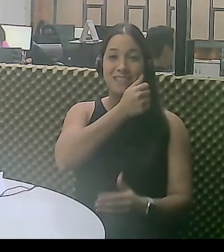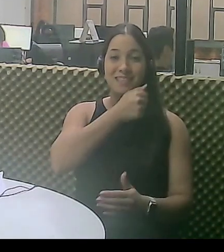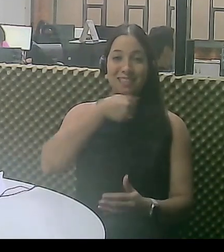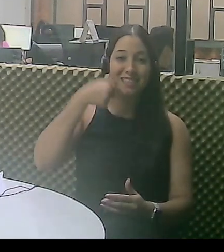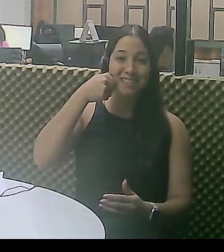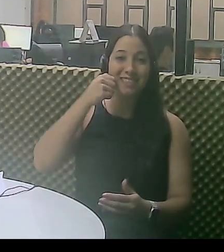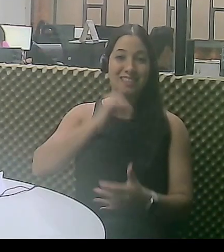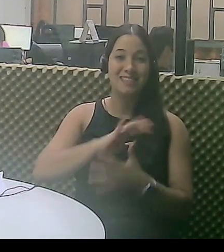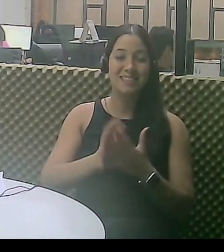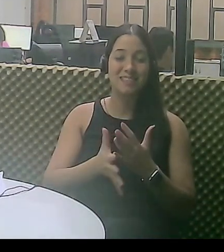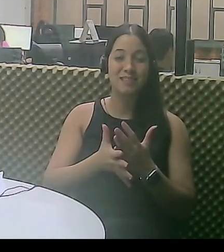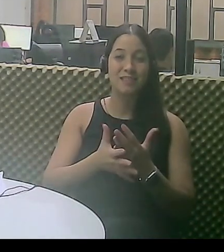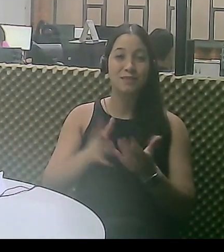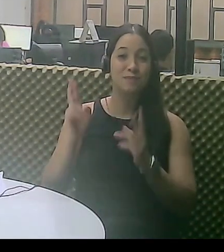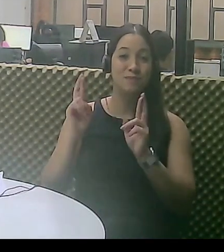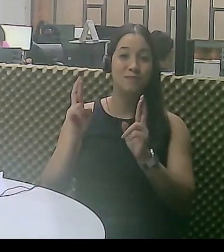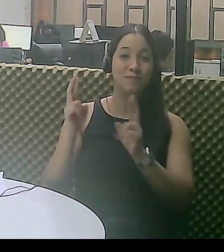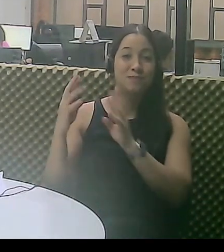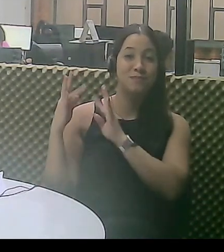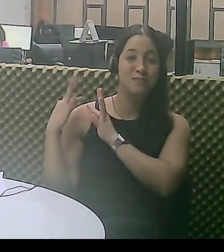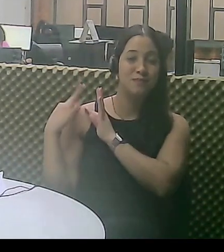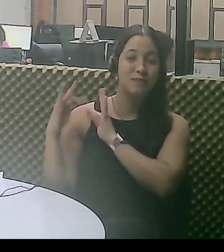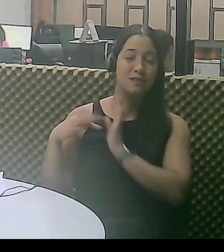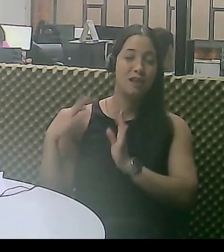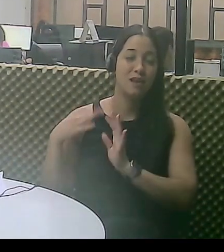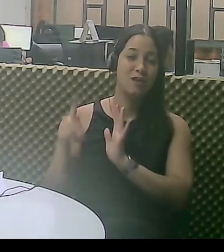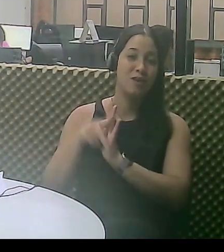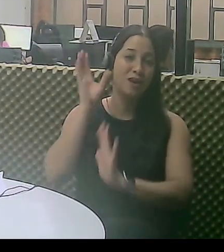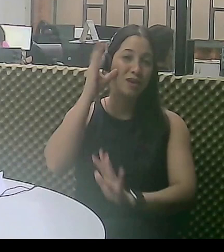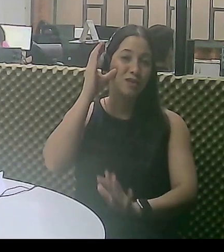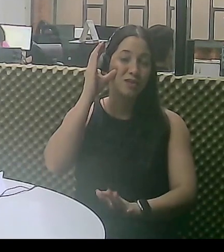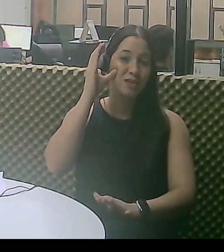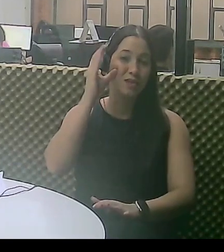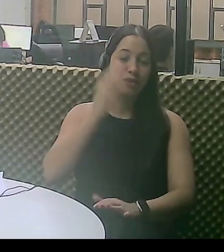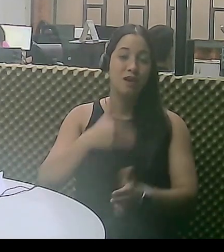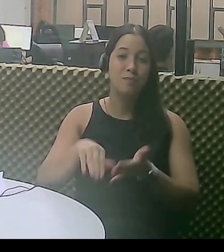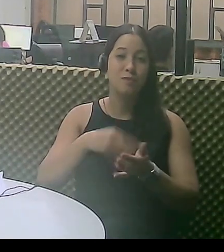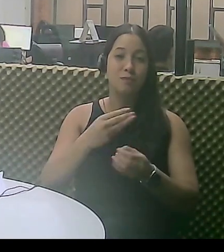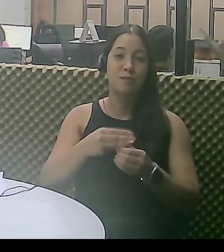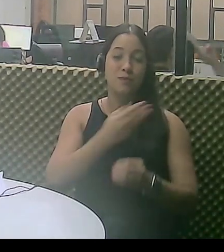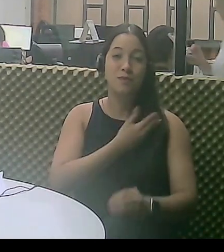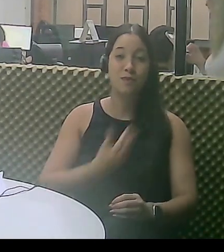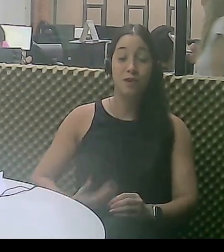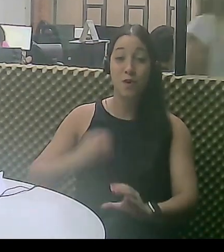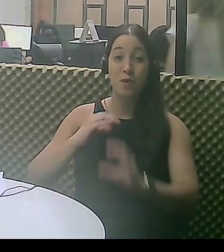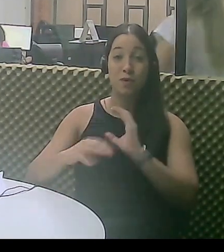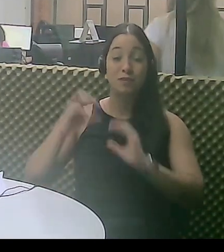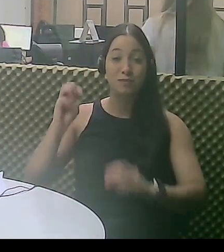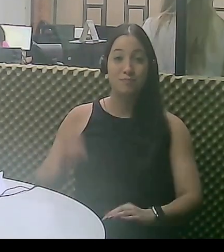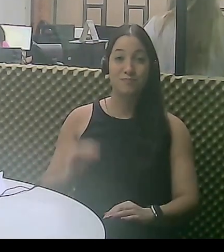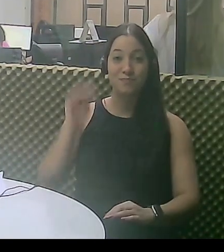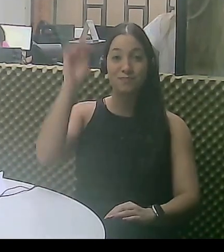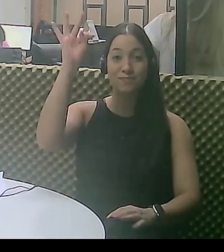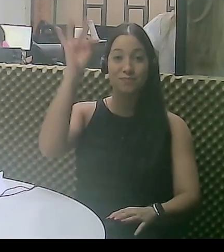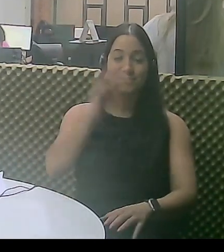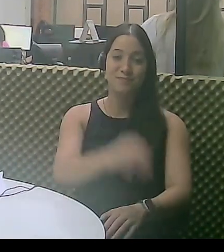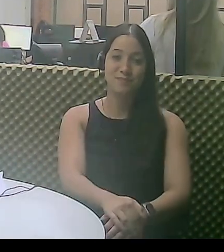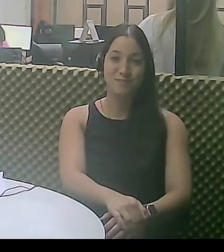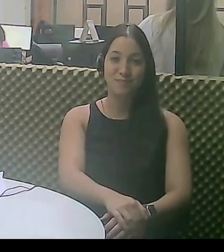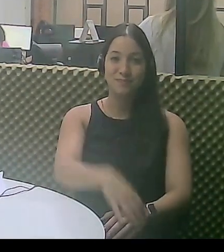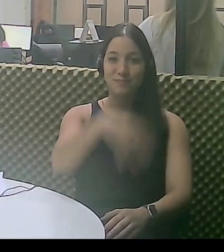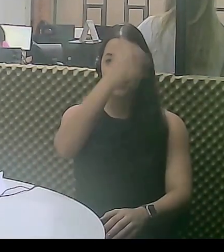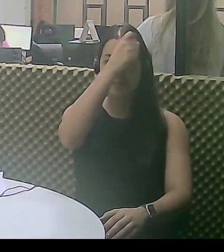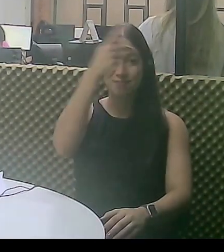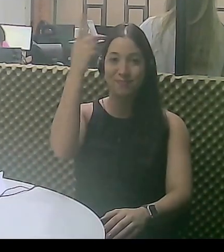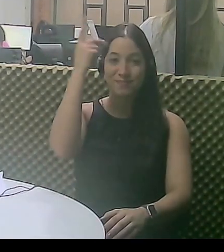Libras, Amanda Valentim. Responsável técnico, Cristiano Silva. Secretário Municipal de Governo e Comunicação, Marco Túlio de